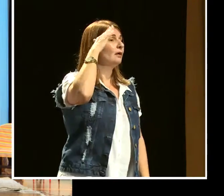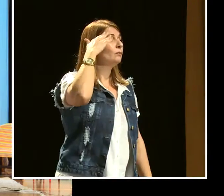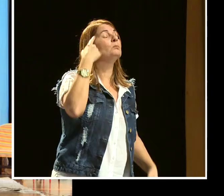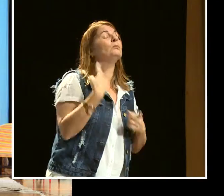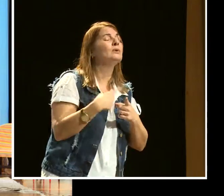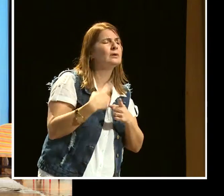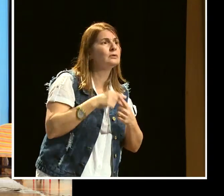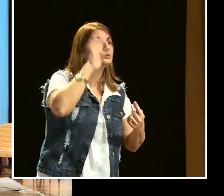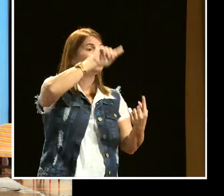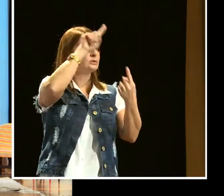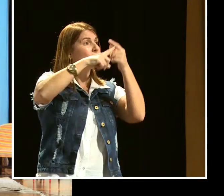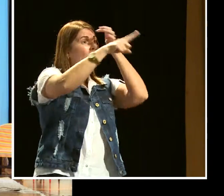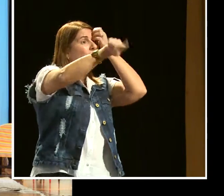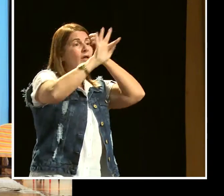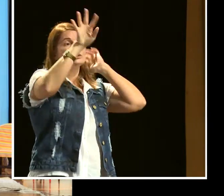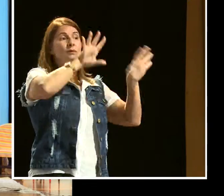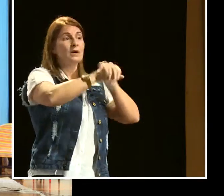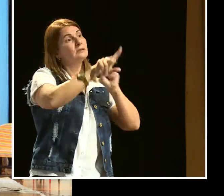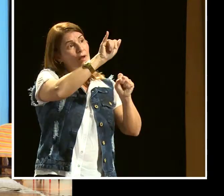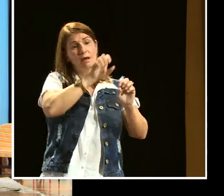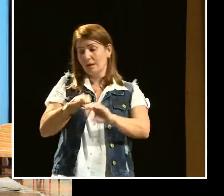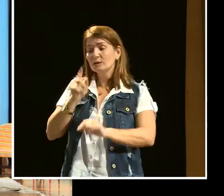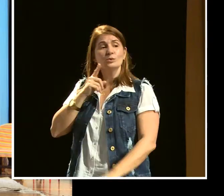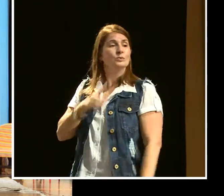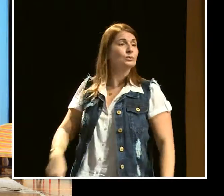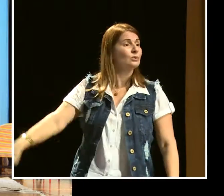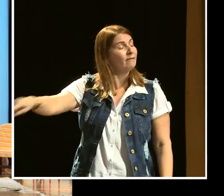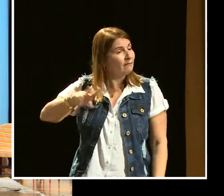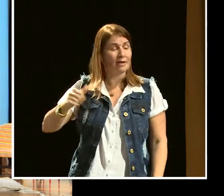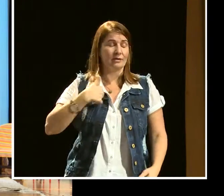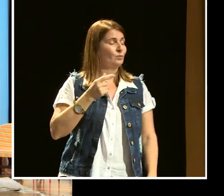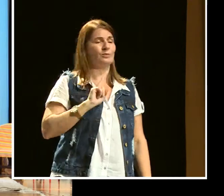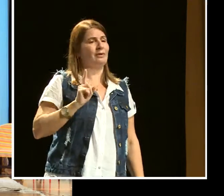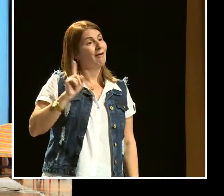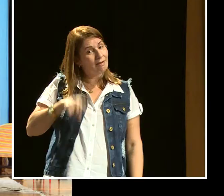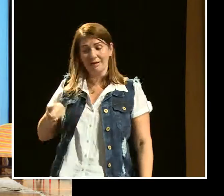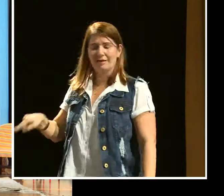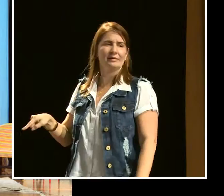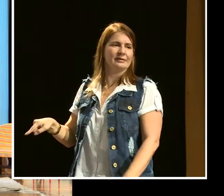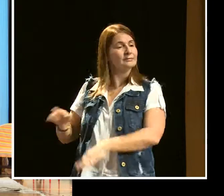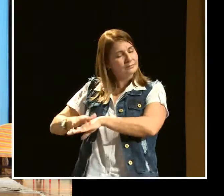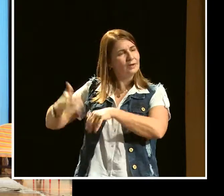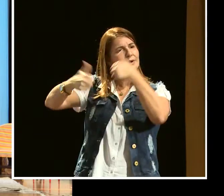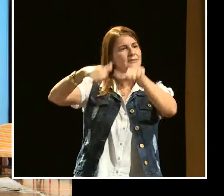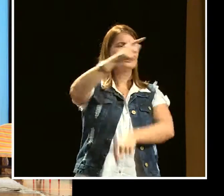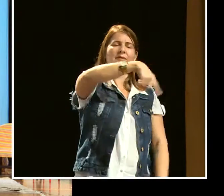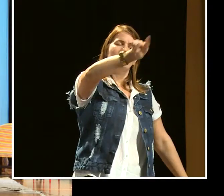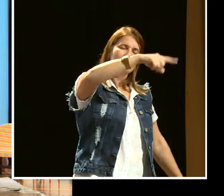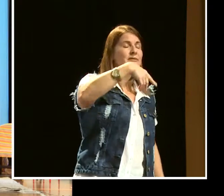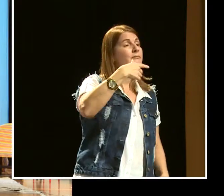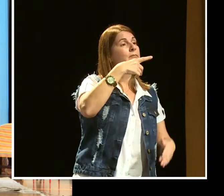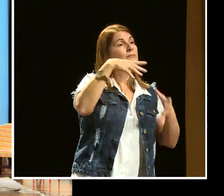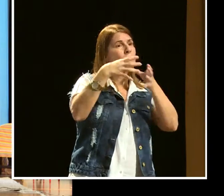estava tudo de acordo, tudo em extrema coerência. Porque a gente precisa pensar que esses alunos vão se formar para